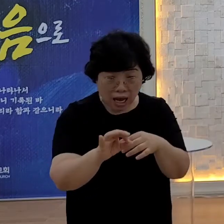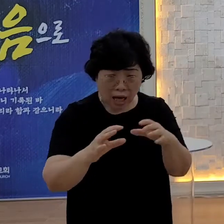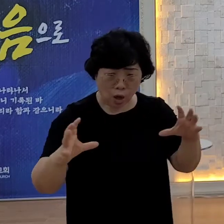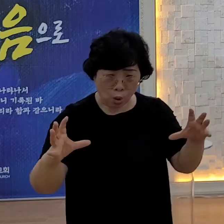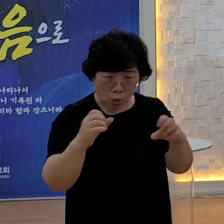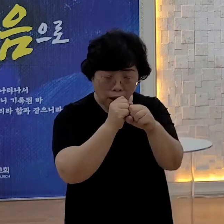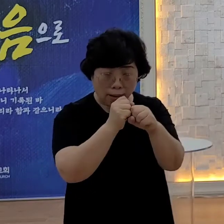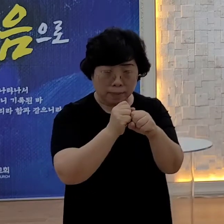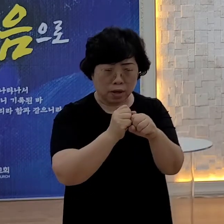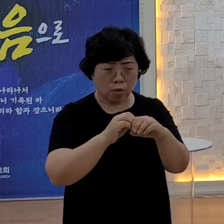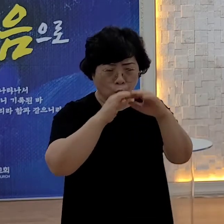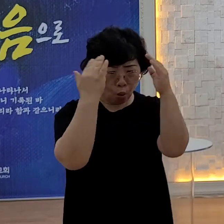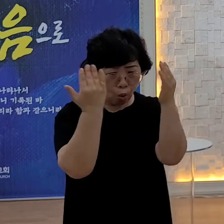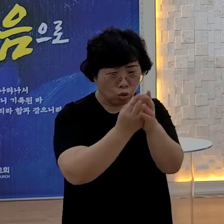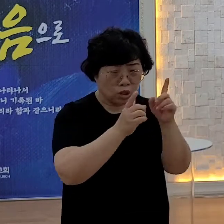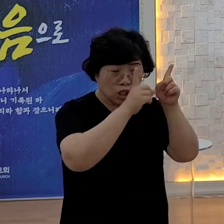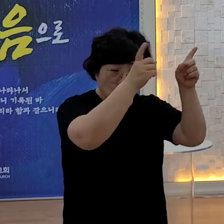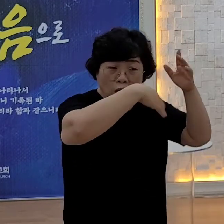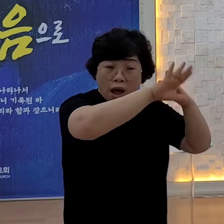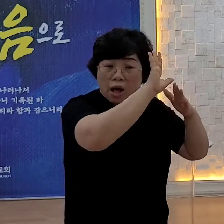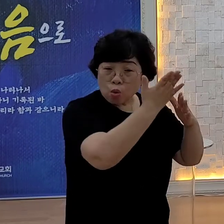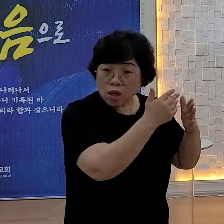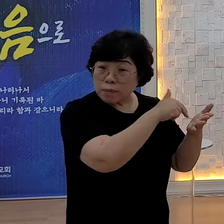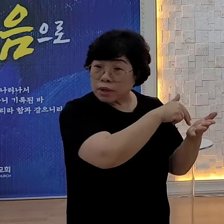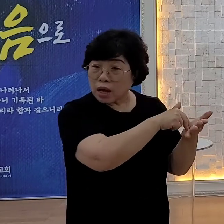다 지옥에 갈 운명이었죠. 그런데